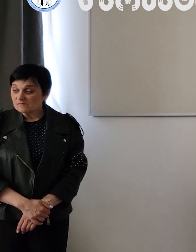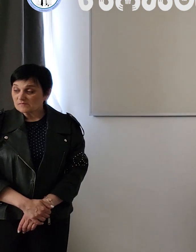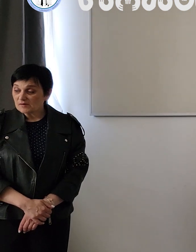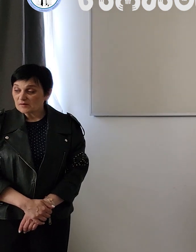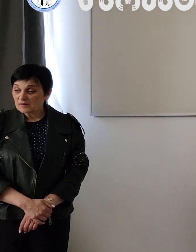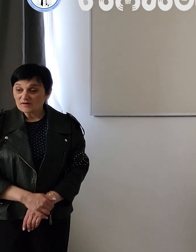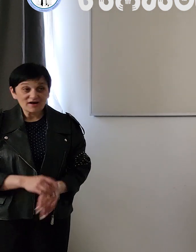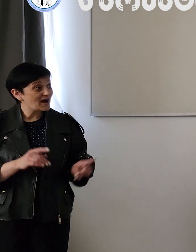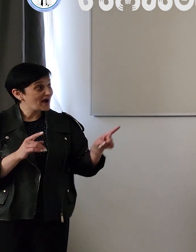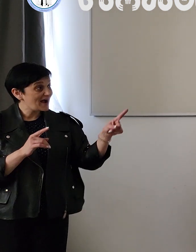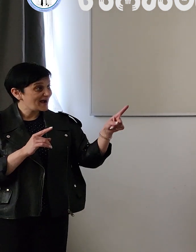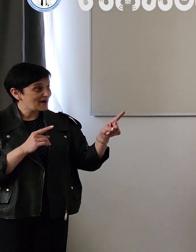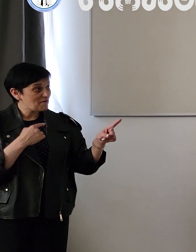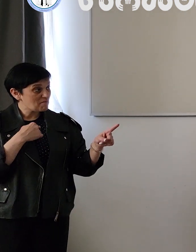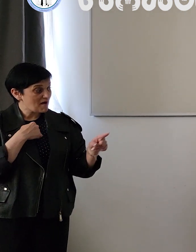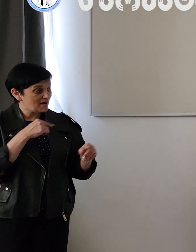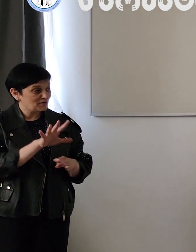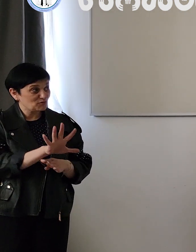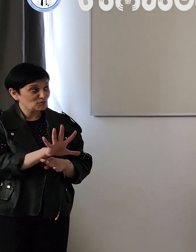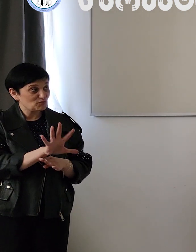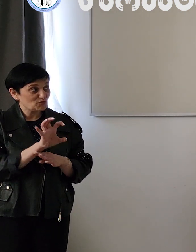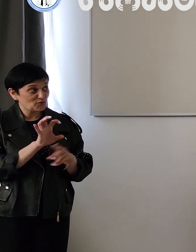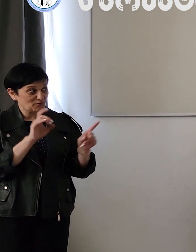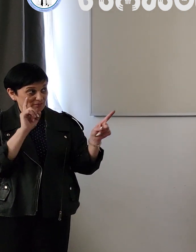ეს ფოტო მე გადავიღე ბავშვებო